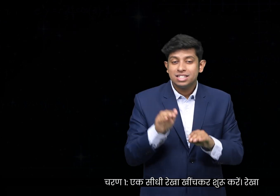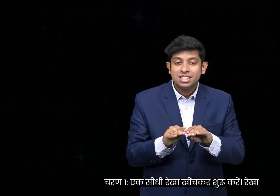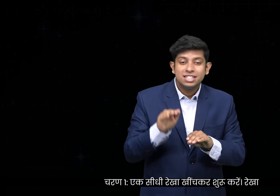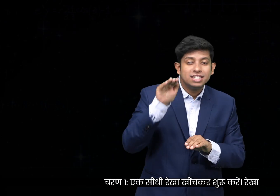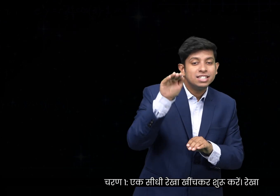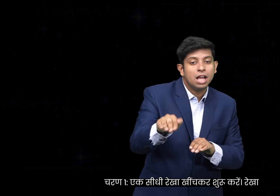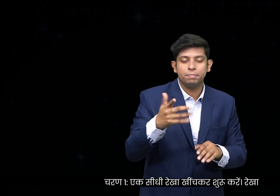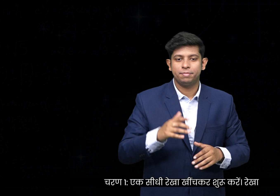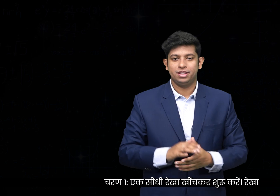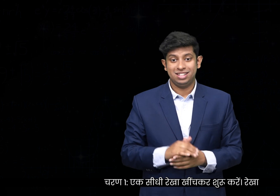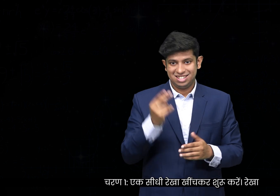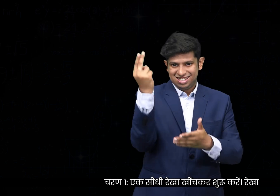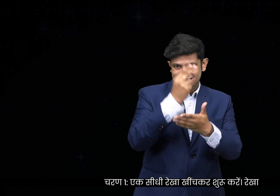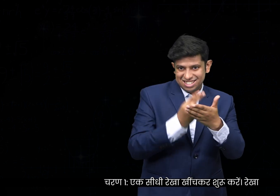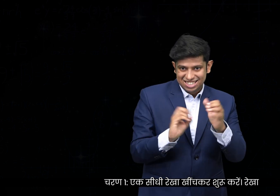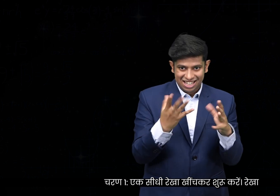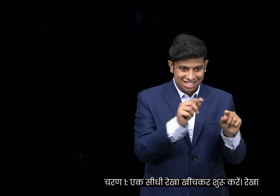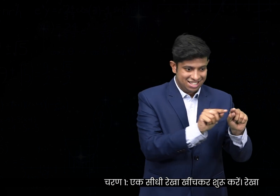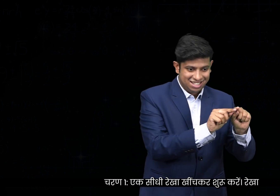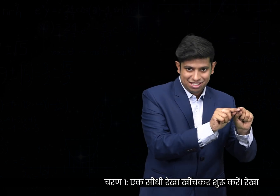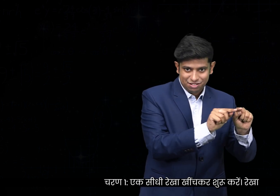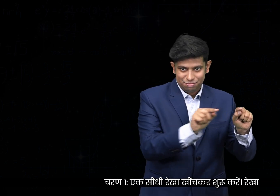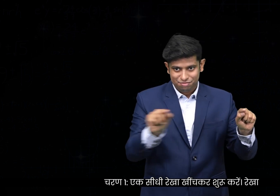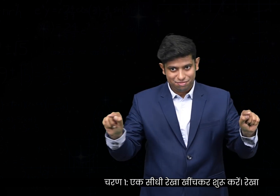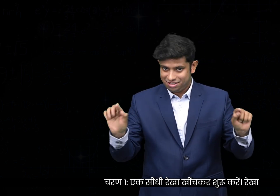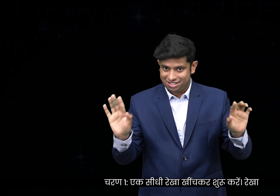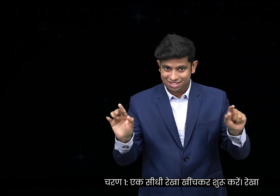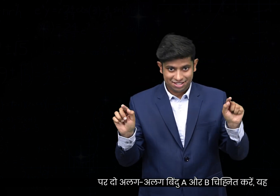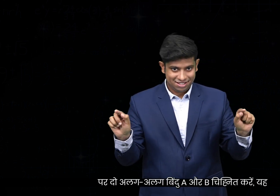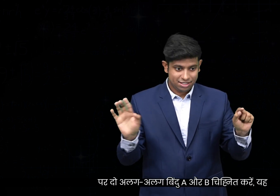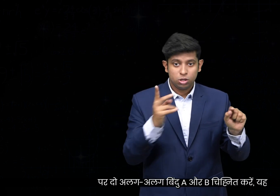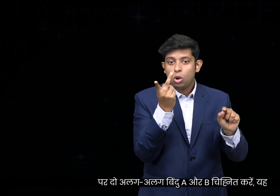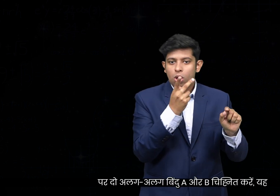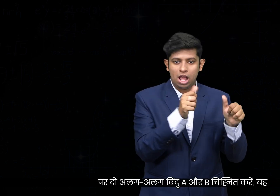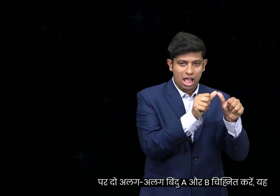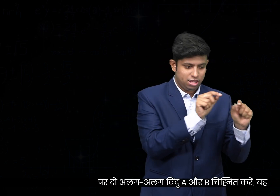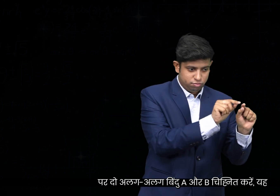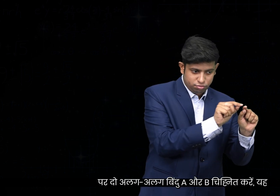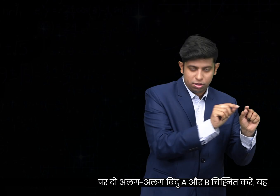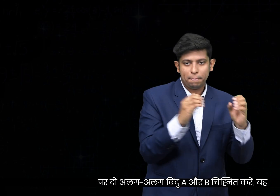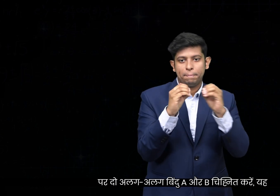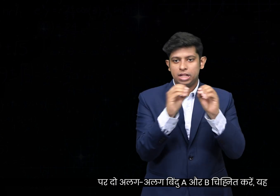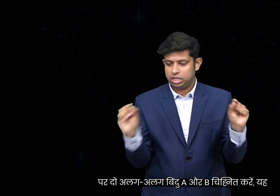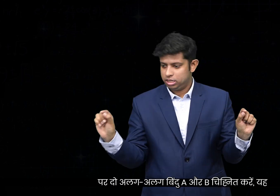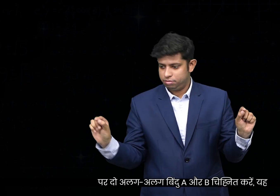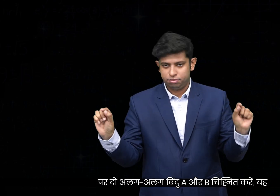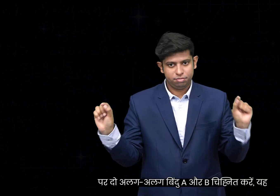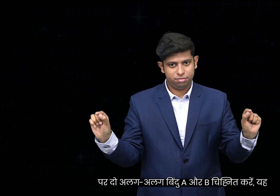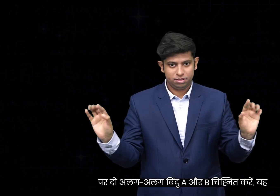चरण 1, एक सीधी रेखा खींचकर शुरू करें। रेखा पर 2 अलग अलग बिंदु A और B चिह्नित करें।